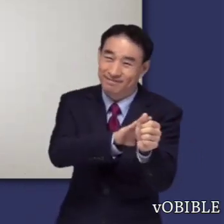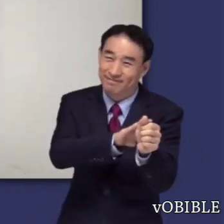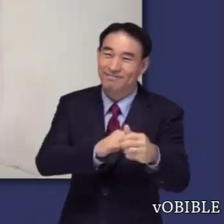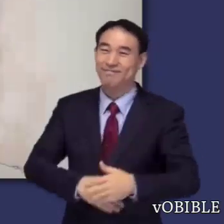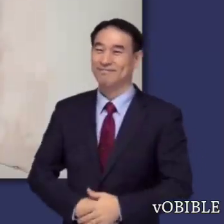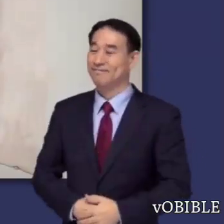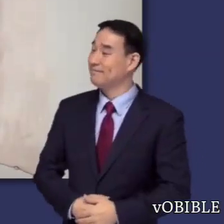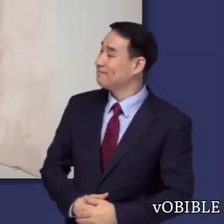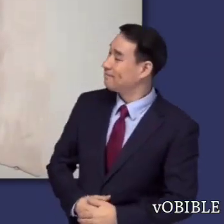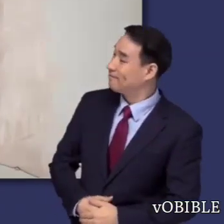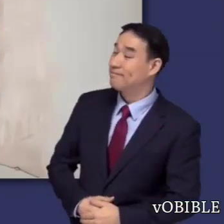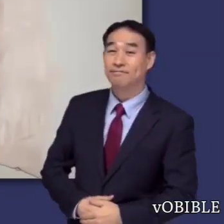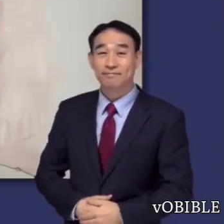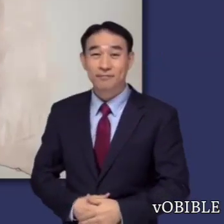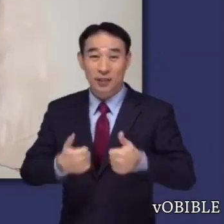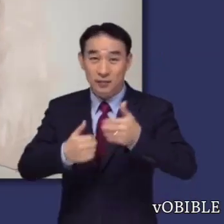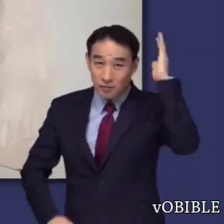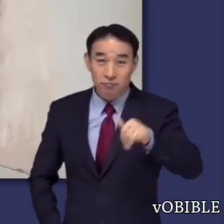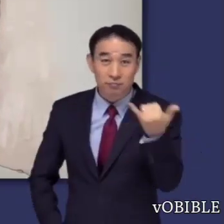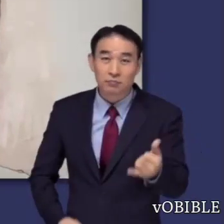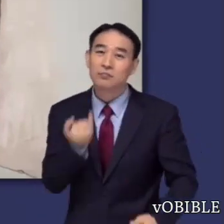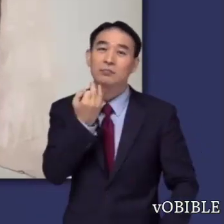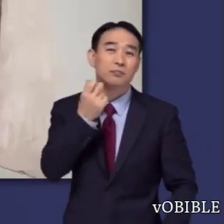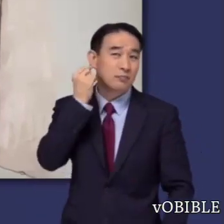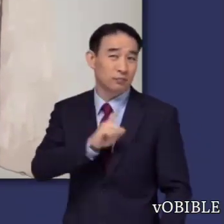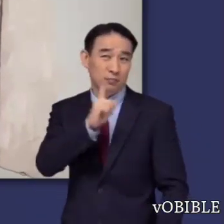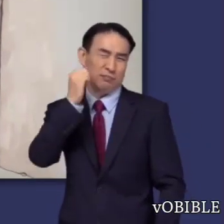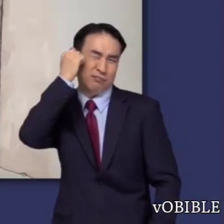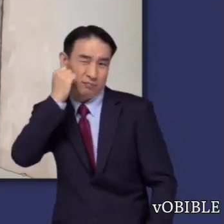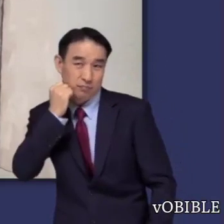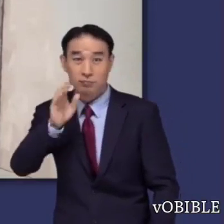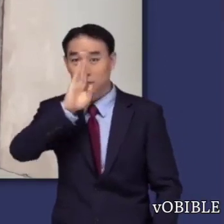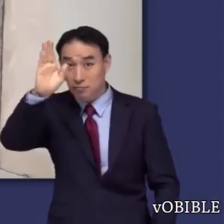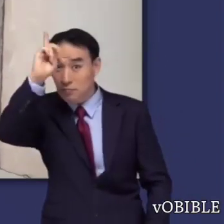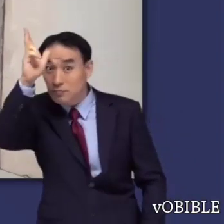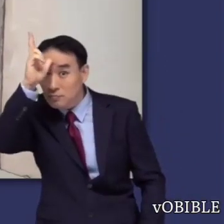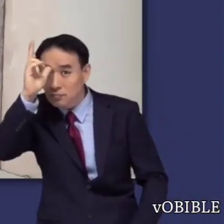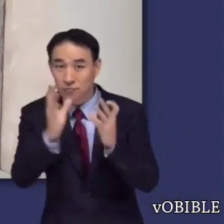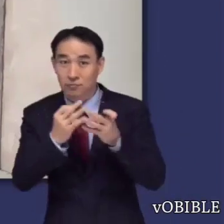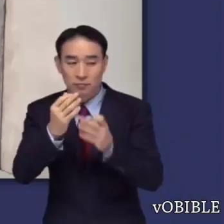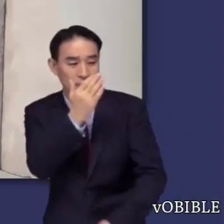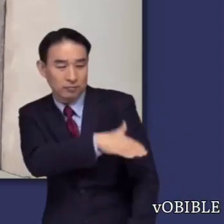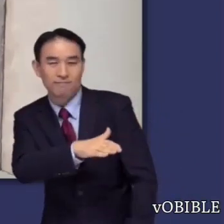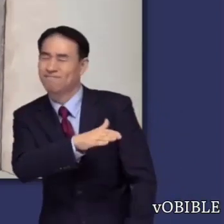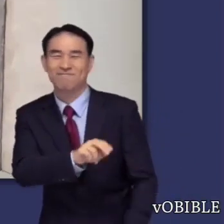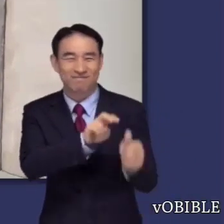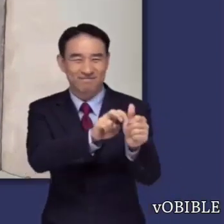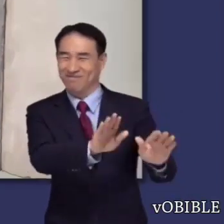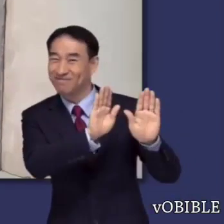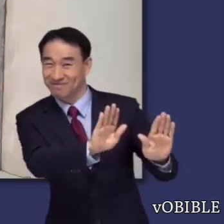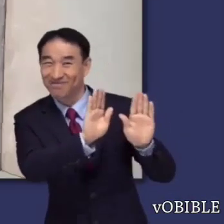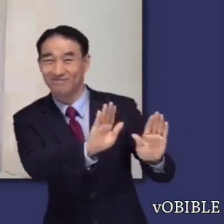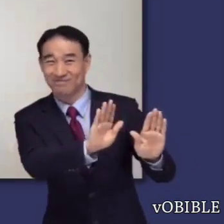贫寒、无依无靠的寡妇，而他们也有良好的名声，那么会众就要为这样的人提供物